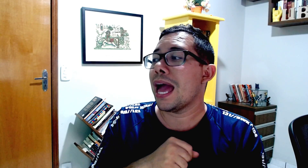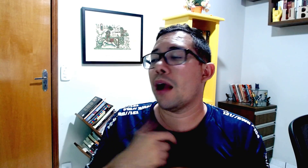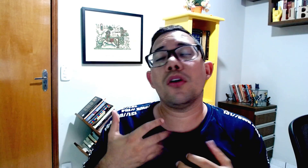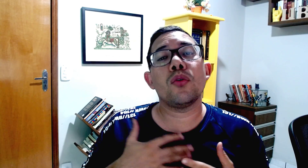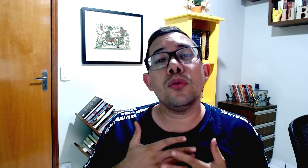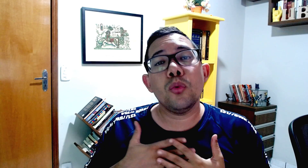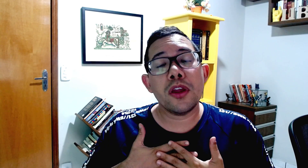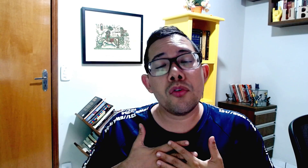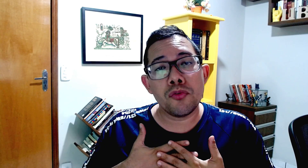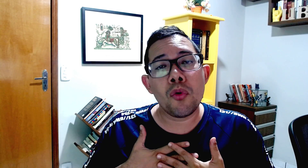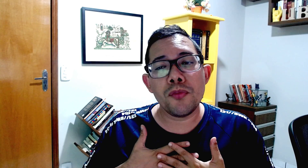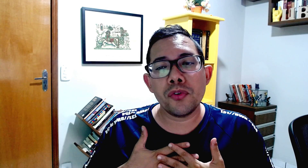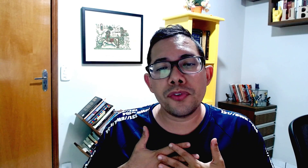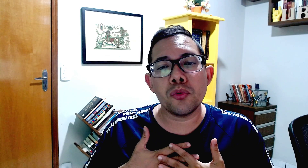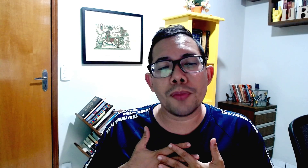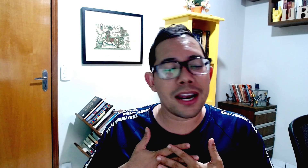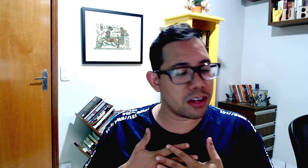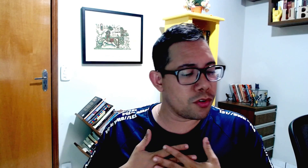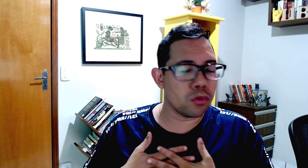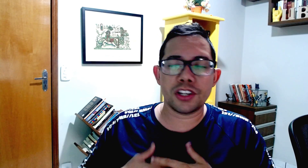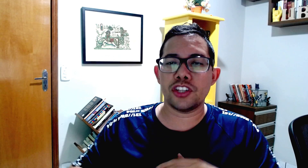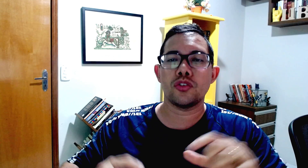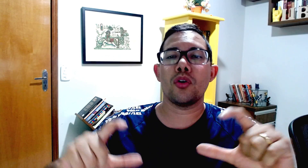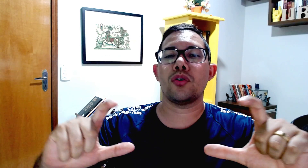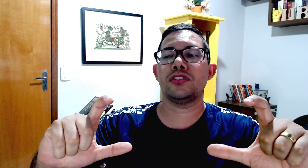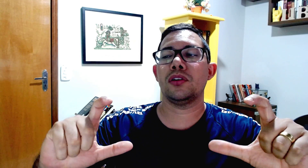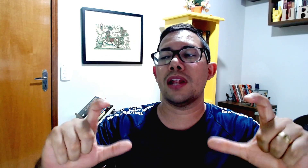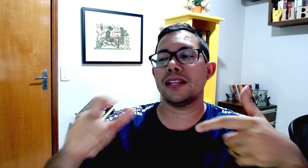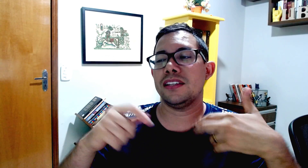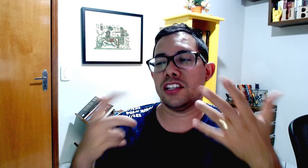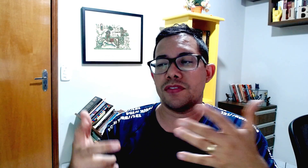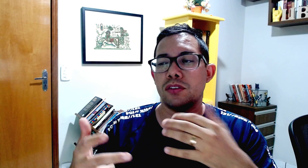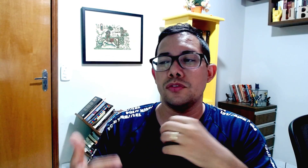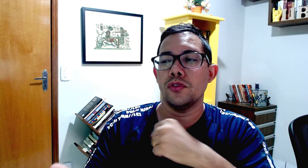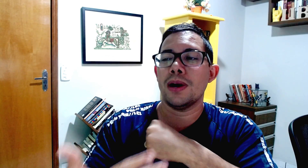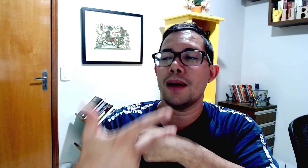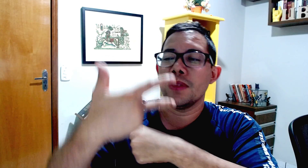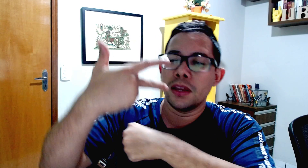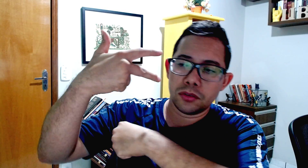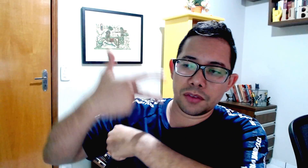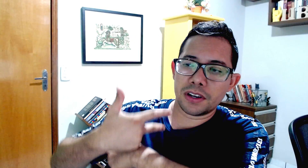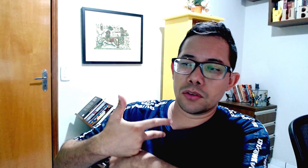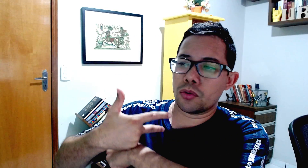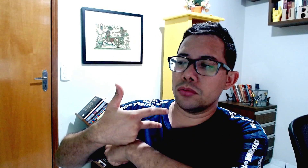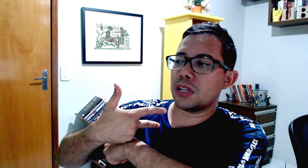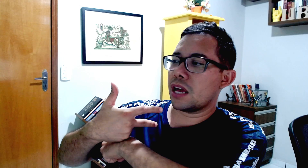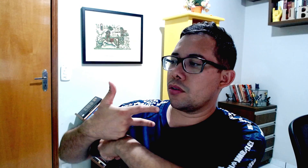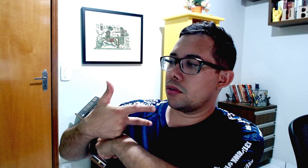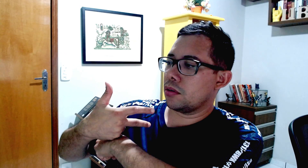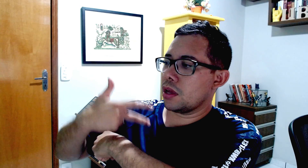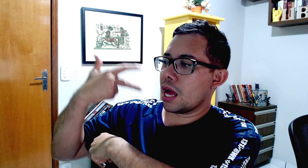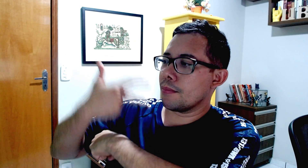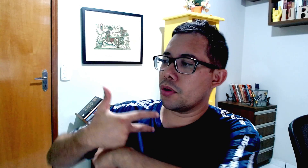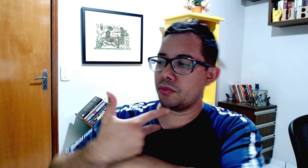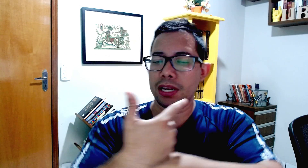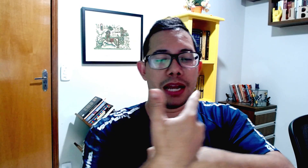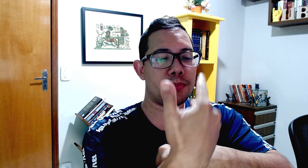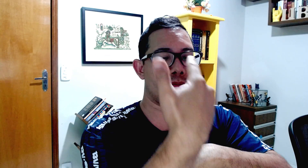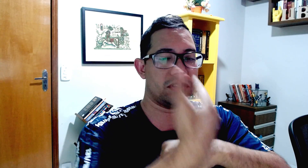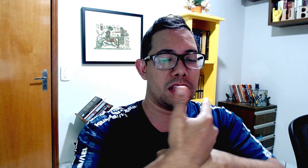Agora, quando eu vou me filmar, já viu quando a gente coloca o celular assim, a gente vai nos filmar? Você faz ao contrário, ó. A mão virada para você.